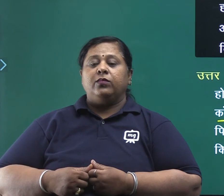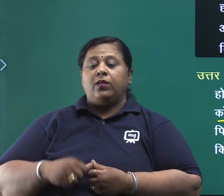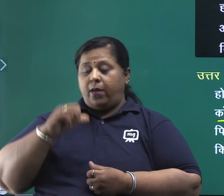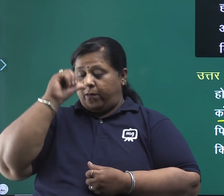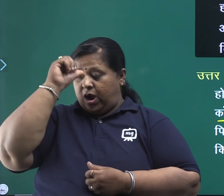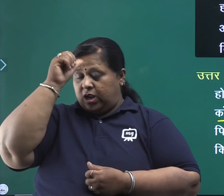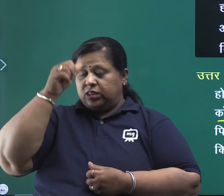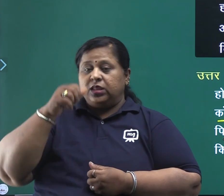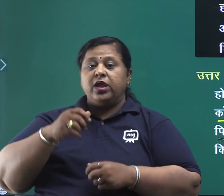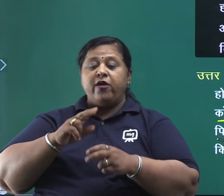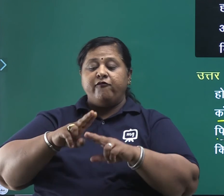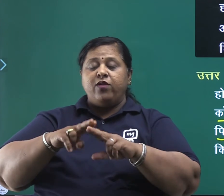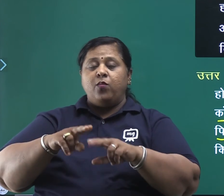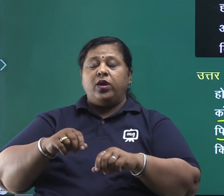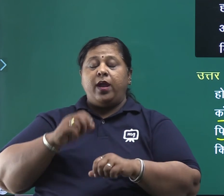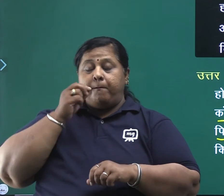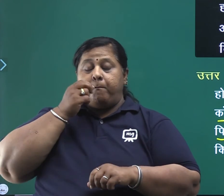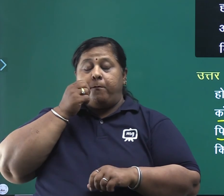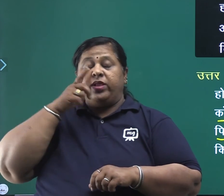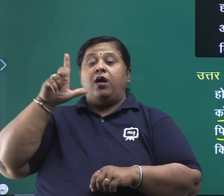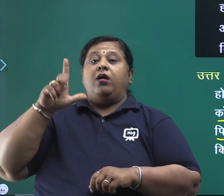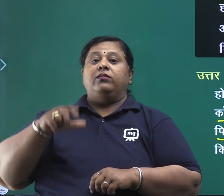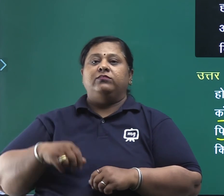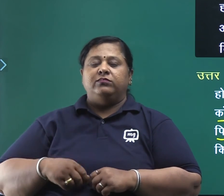भारतीय फिल्मों के पिता